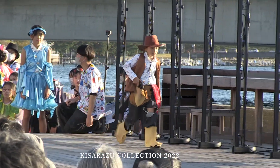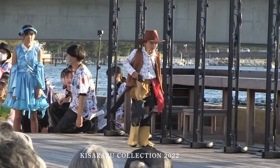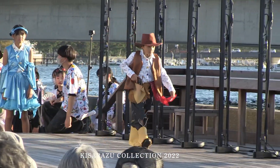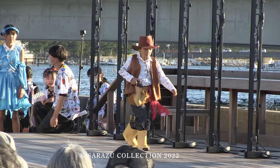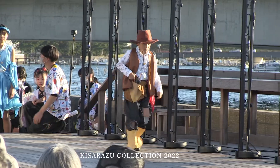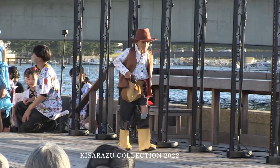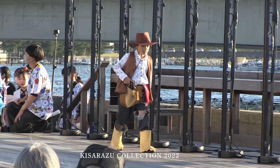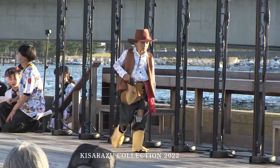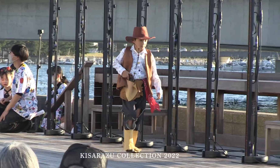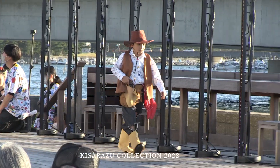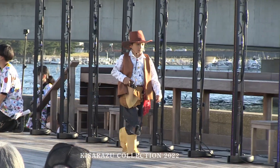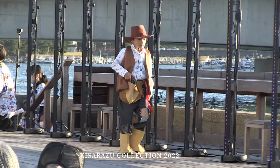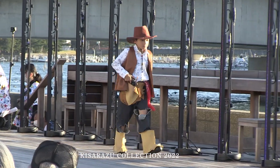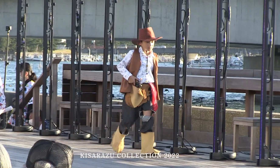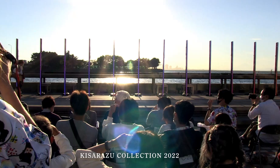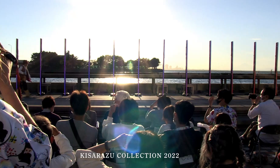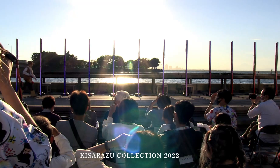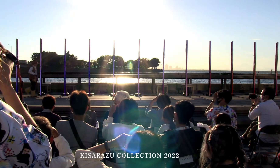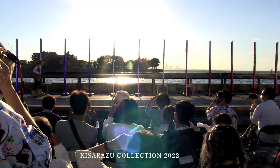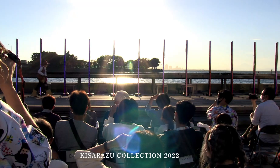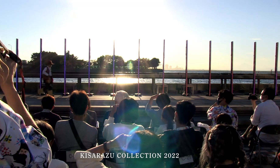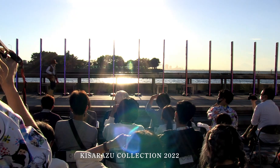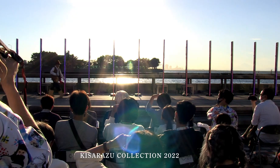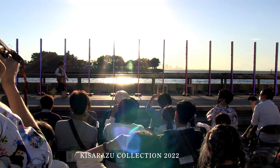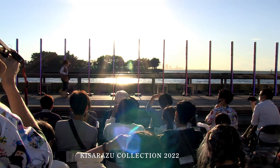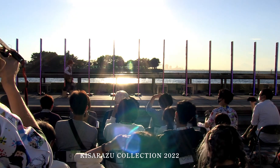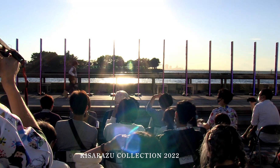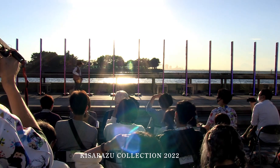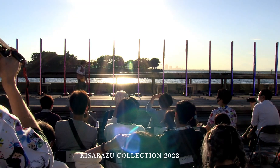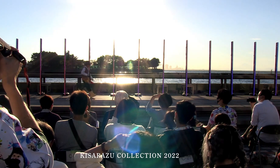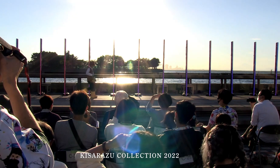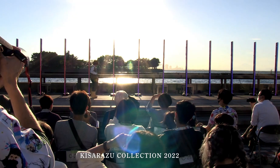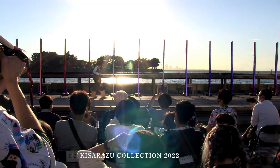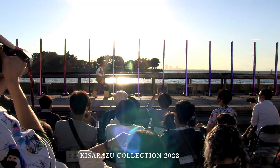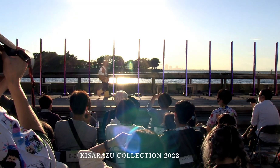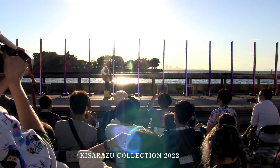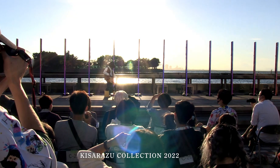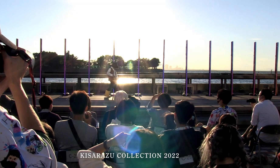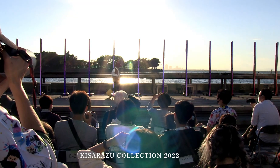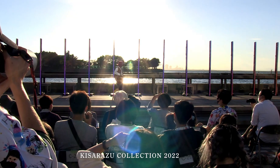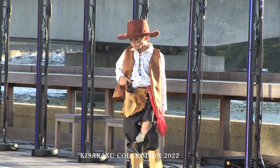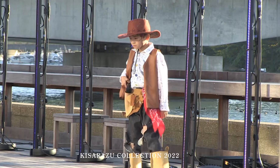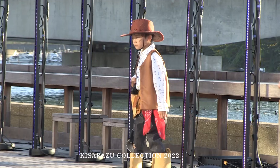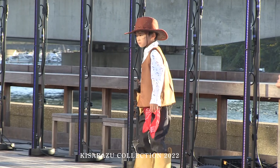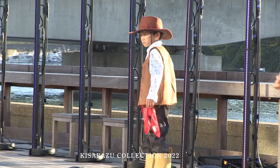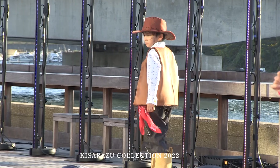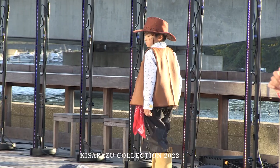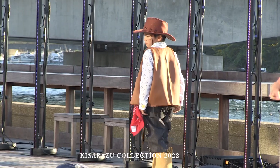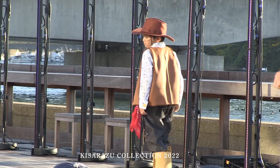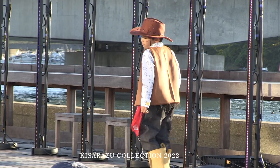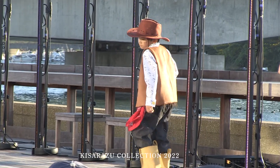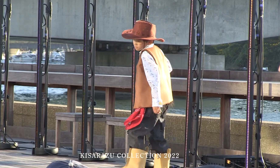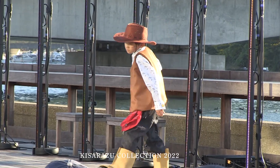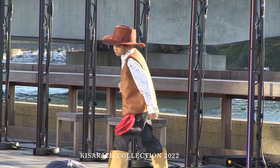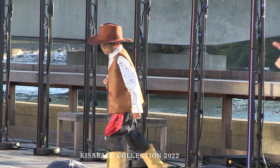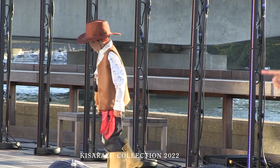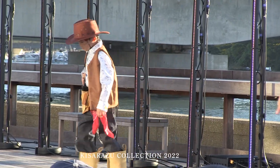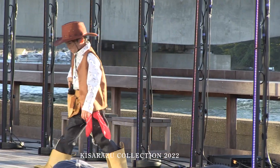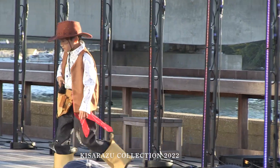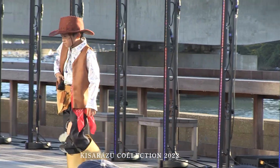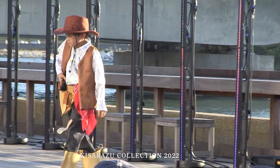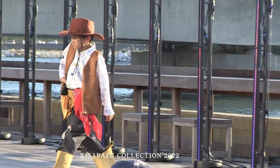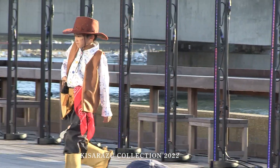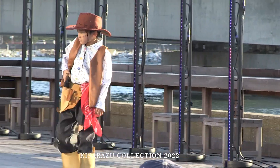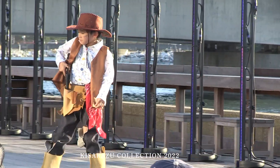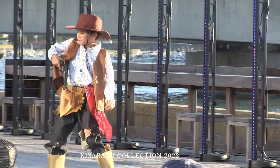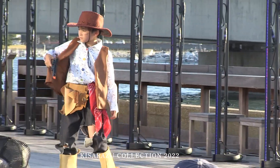有原純世界福田小学校1年生、木更津コレクション